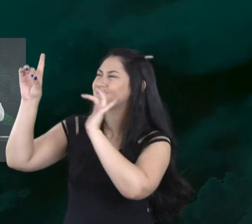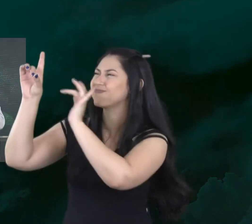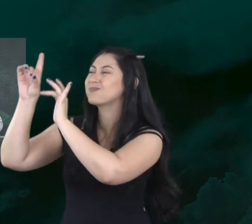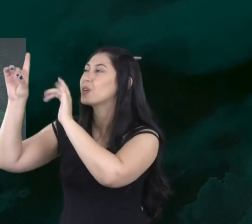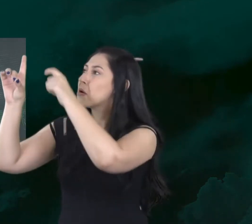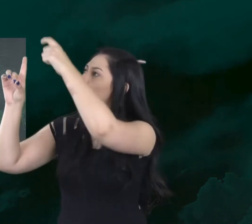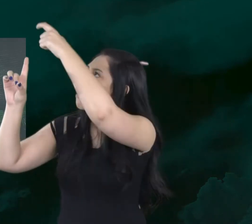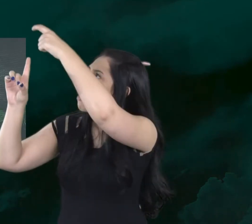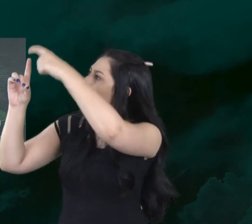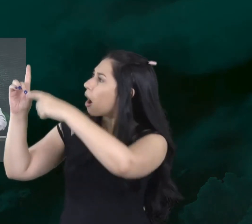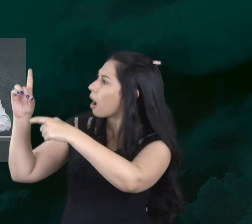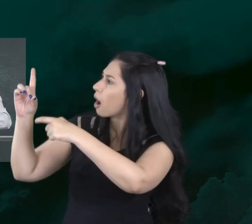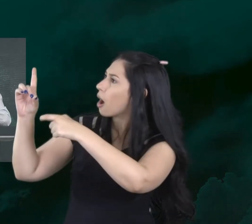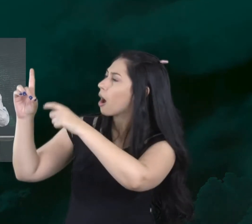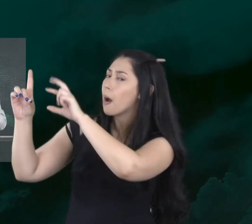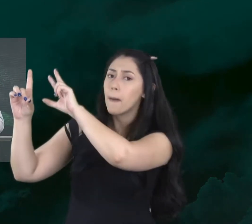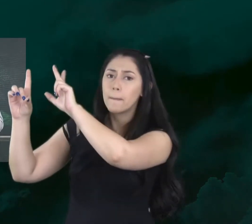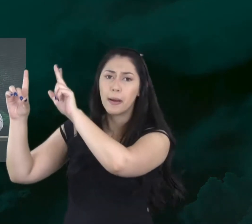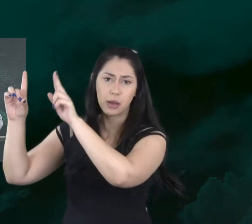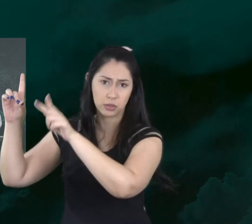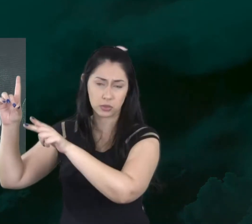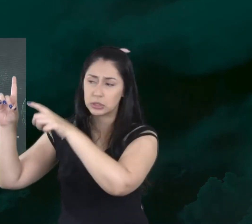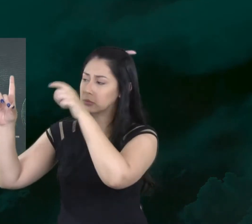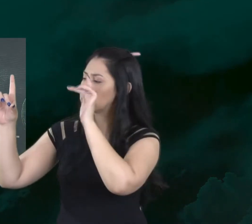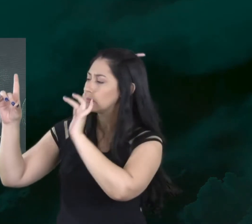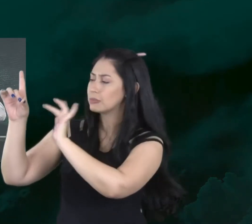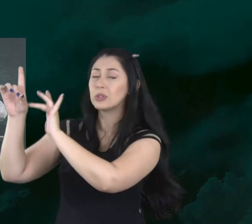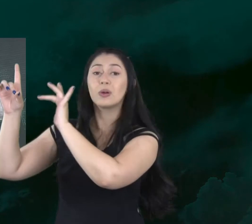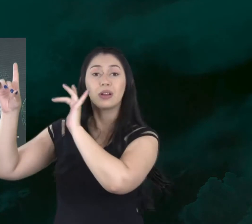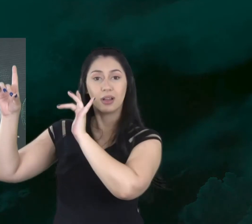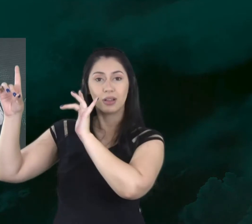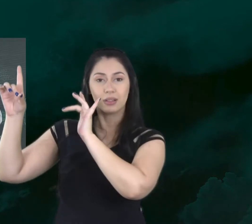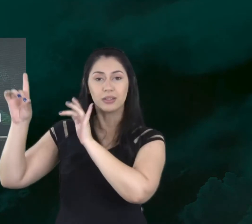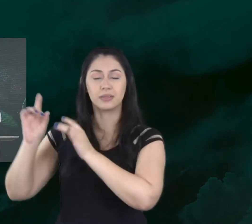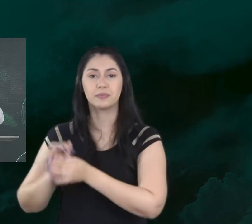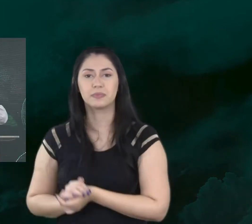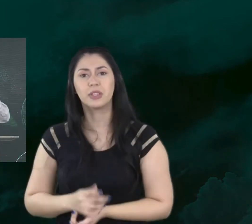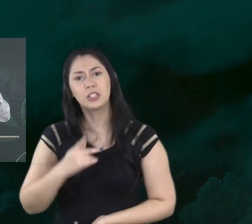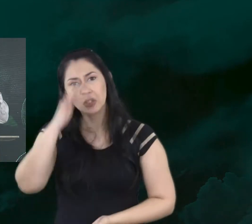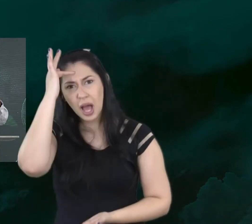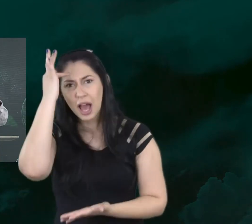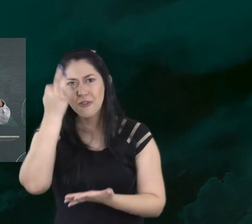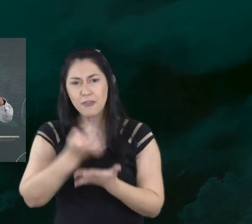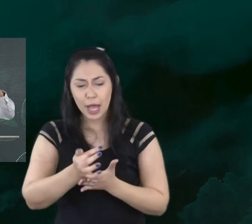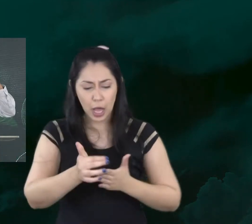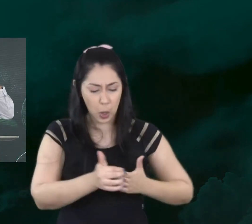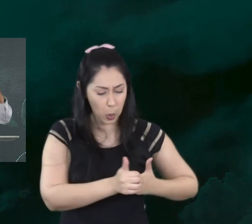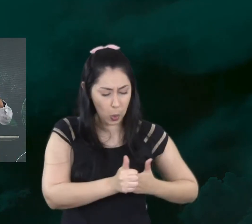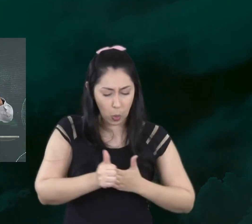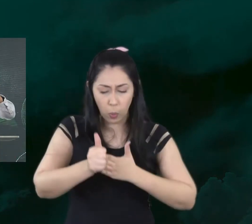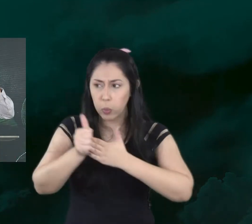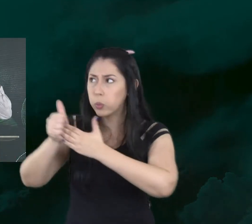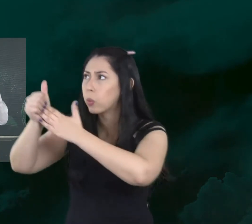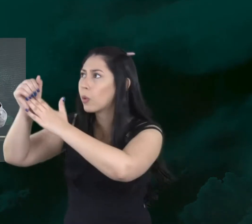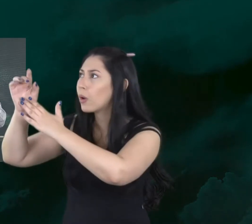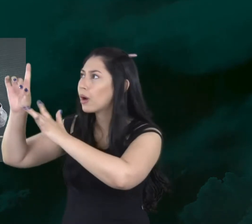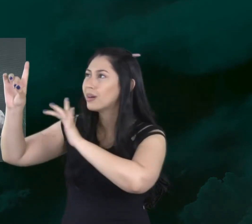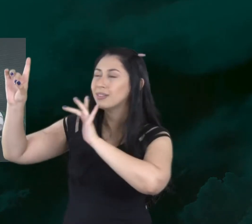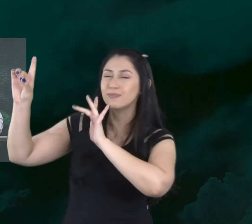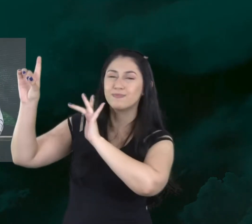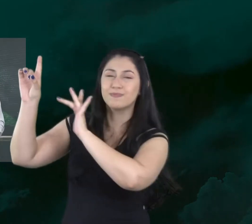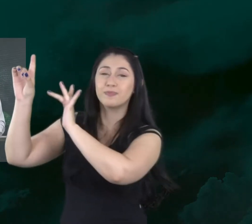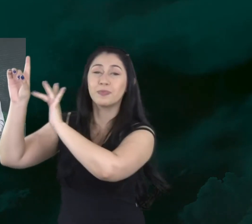Deus é. A sua fé leva você, é uma janela, é um acesso, é uma